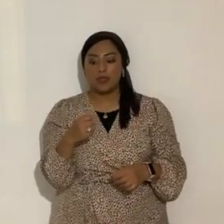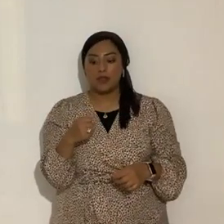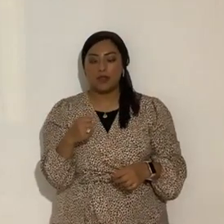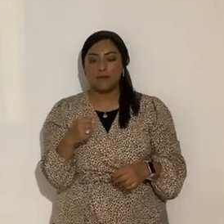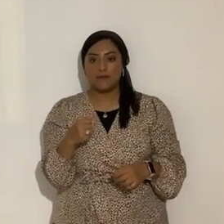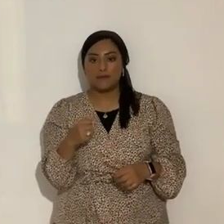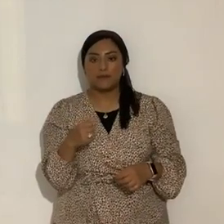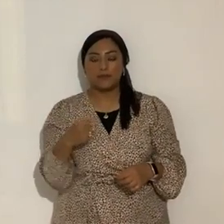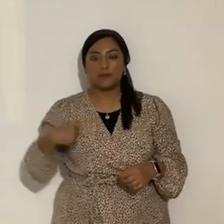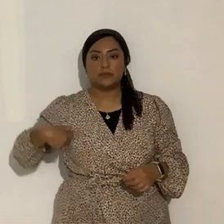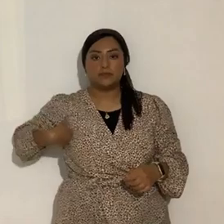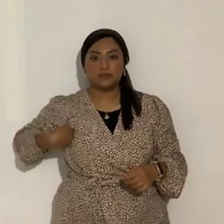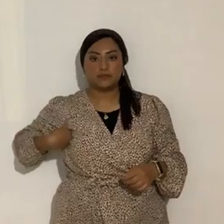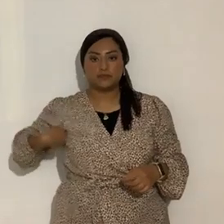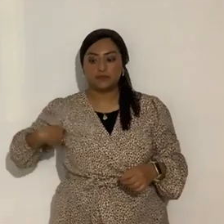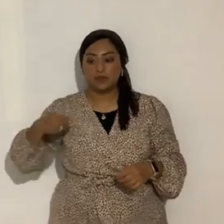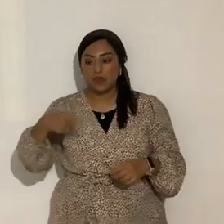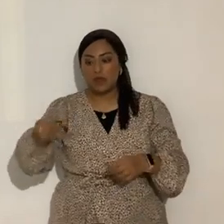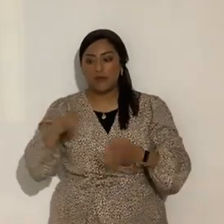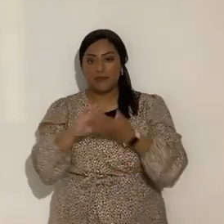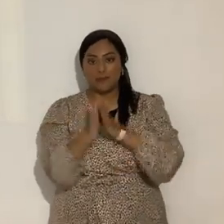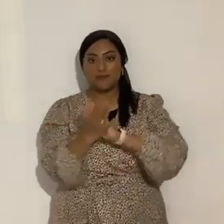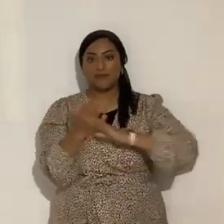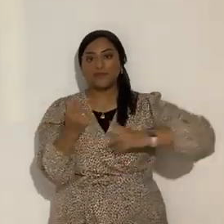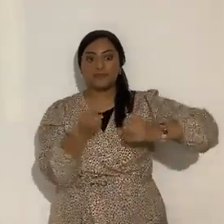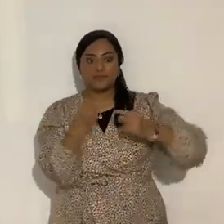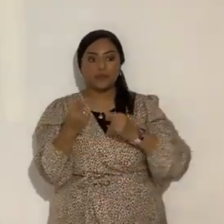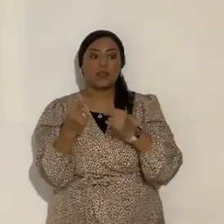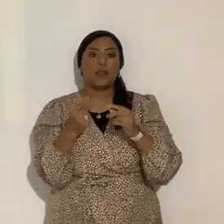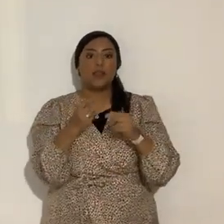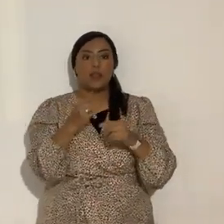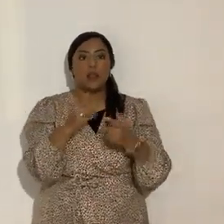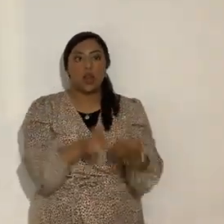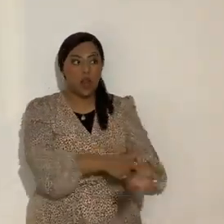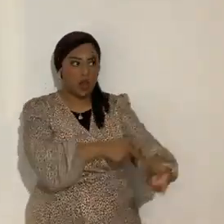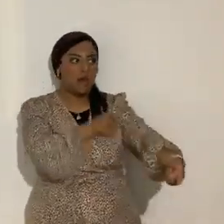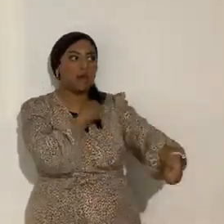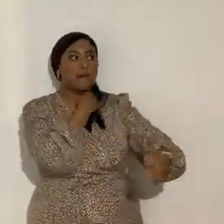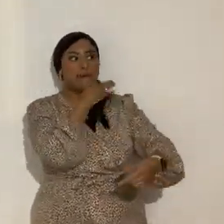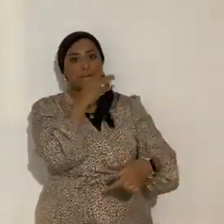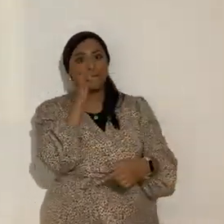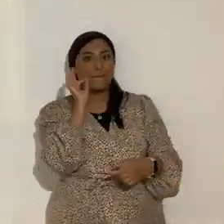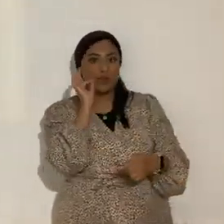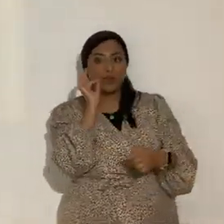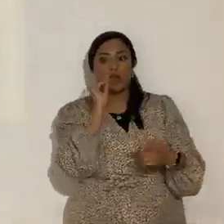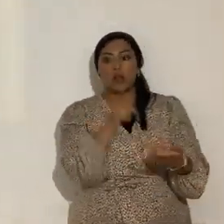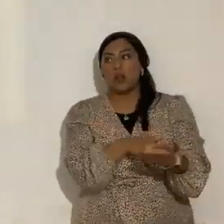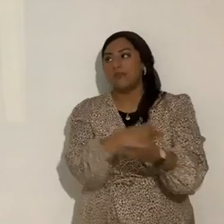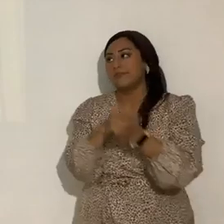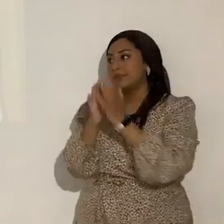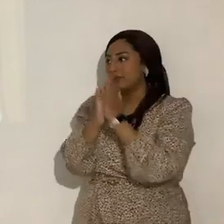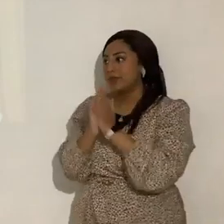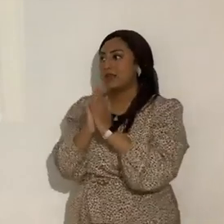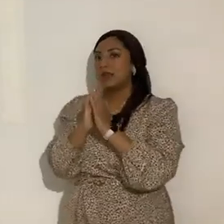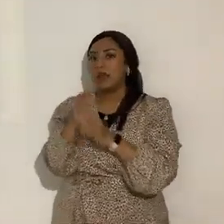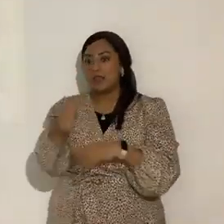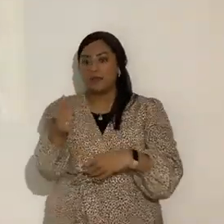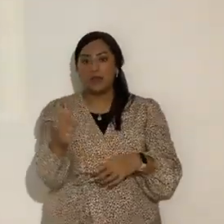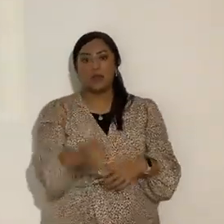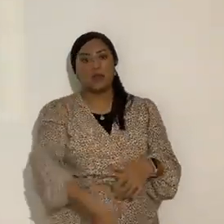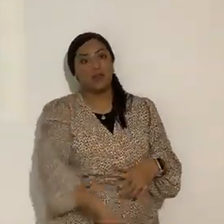Z, ¿sí? Se vuelven religiosos, entonces hacen ayunos prolongados, oraciones prolongadas y hasta se